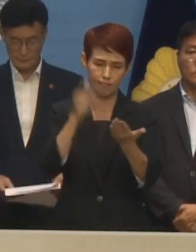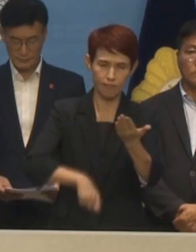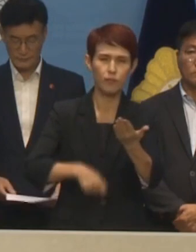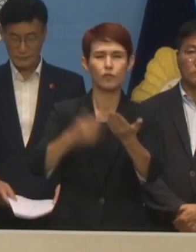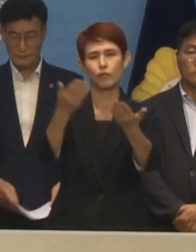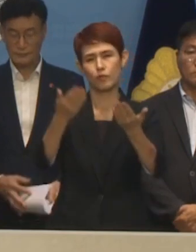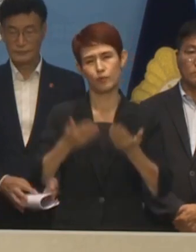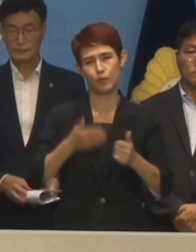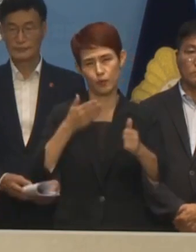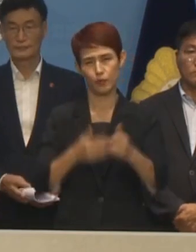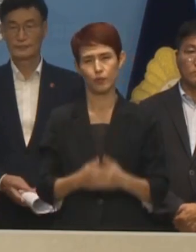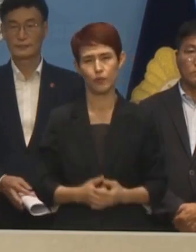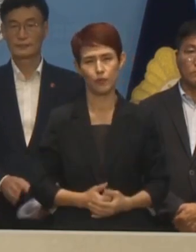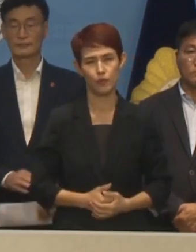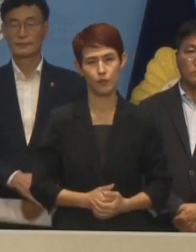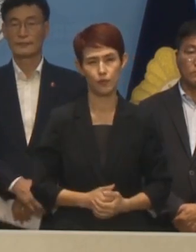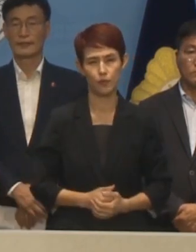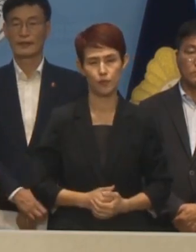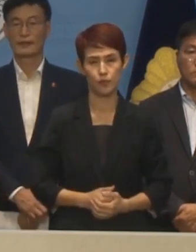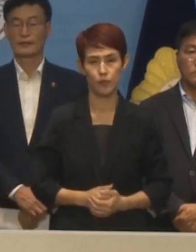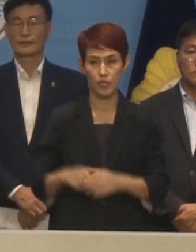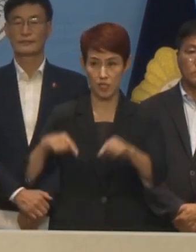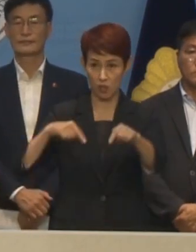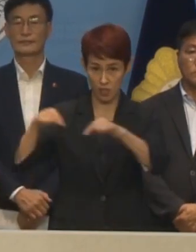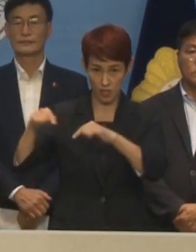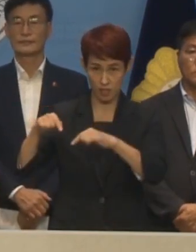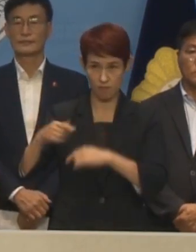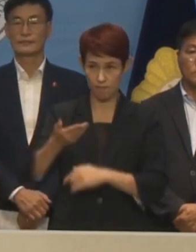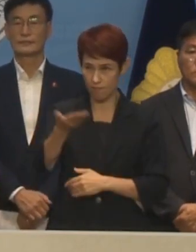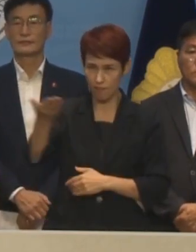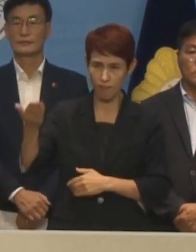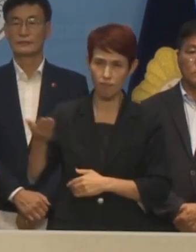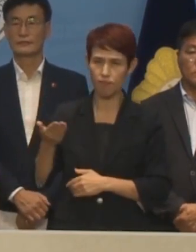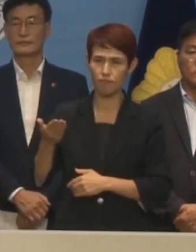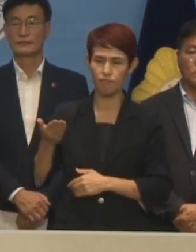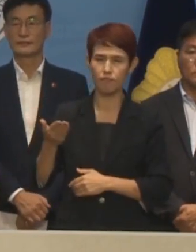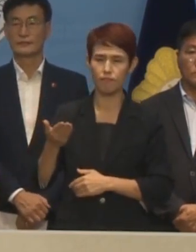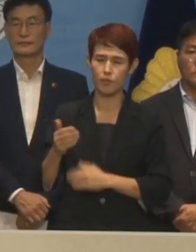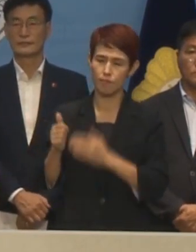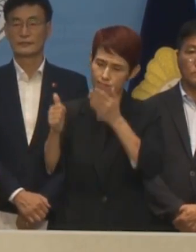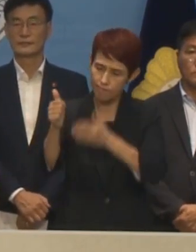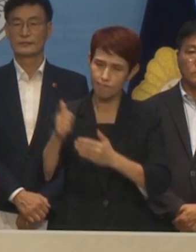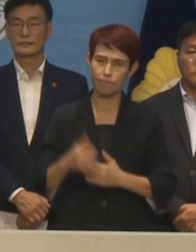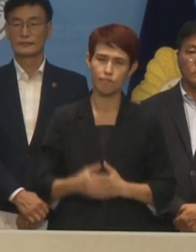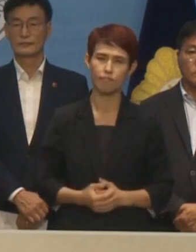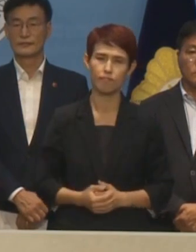통과시켜주면 감사하겠습니다. 정치권에 강력히 호소합니다.